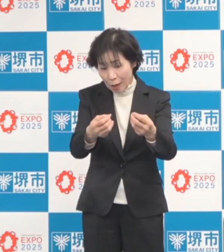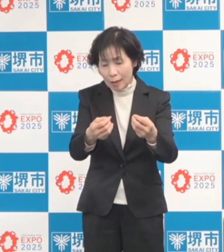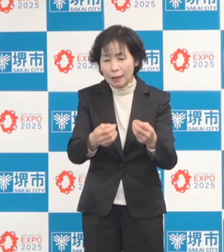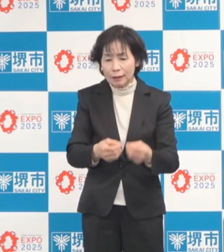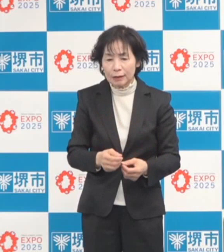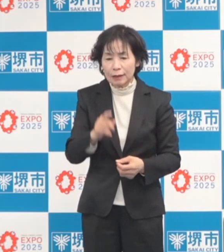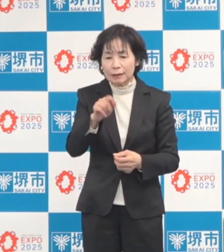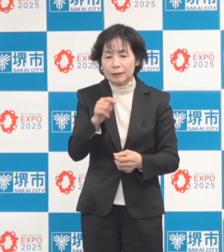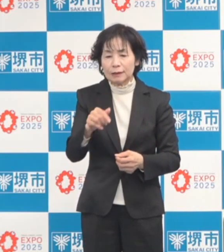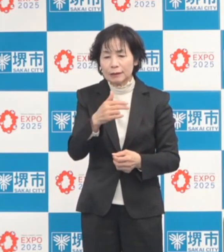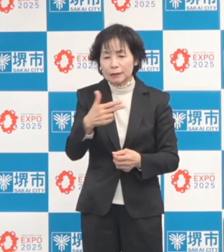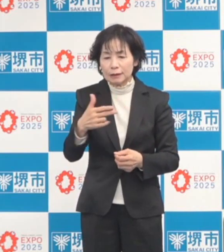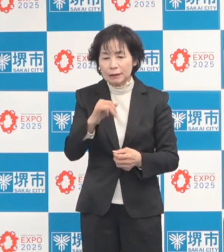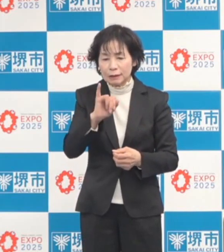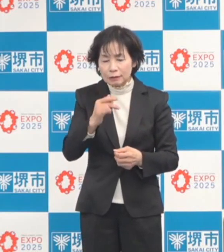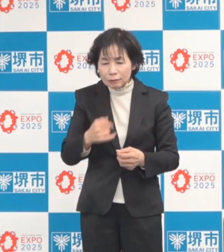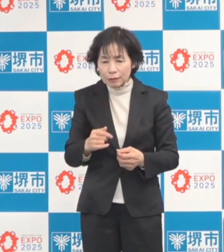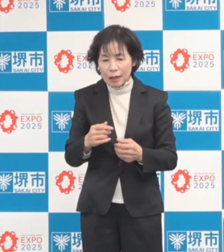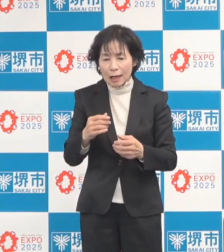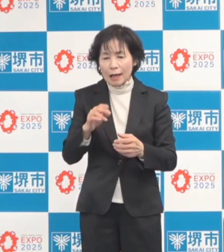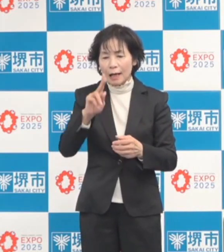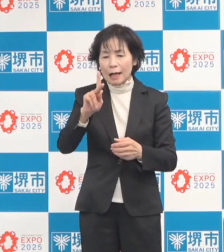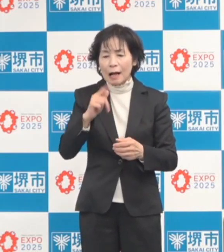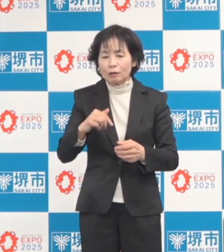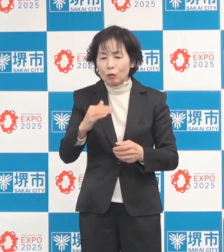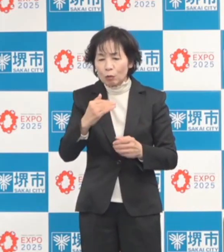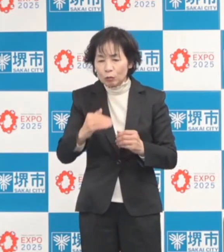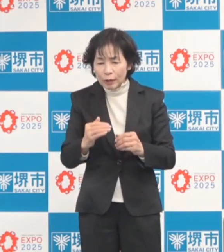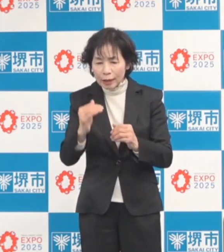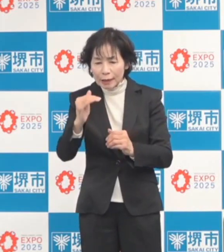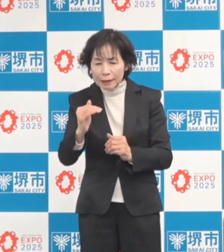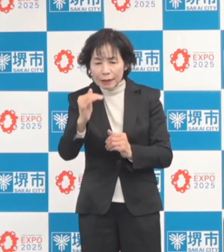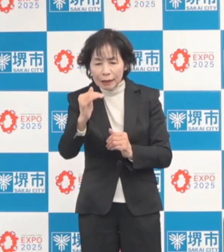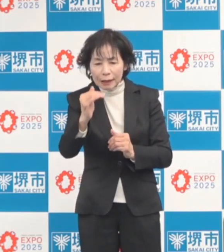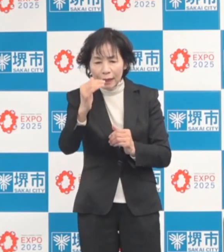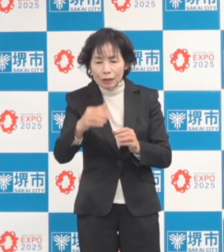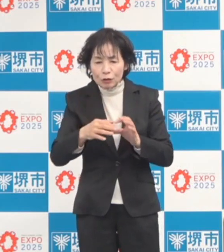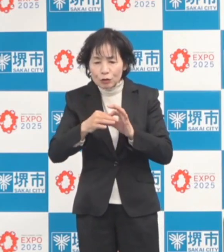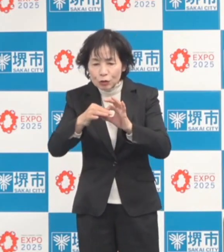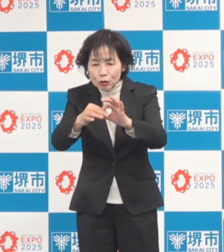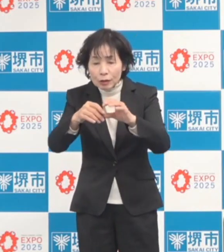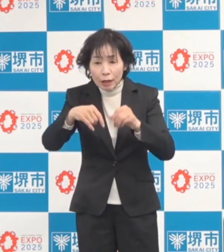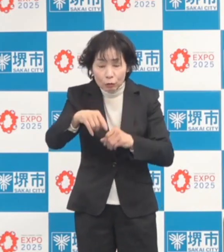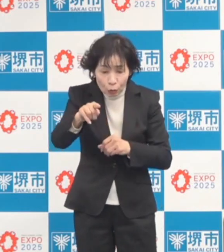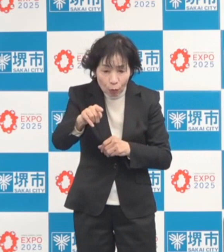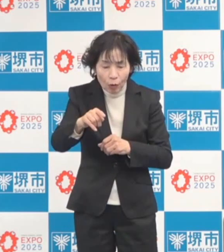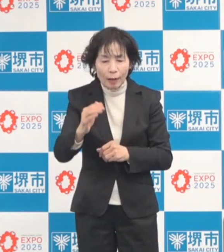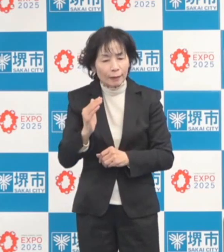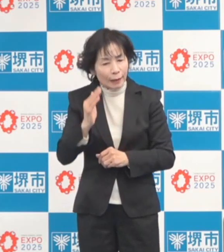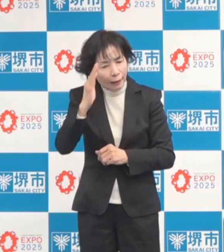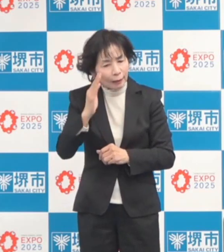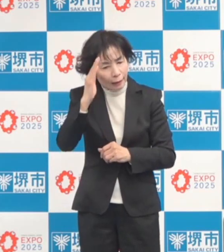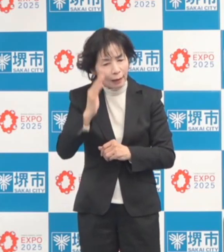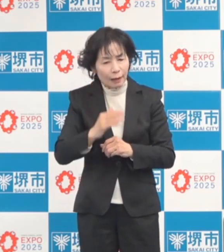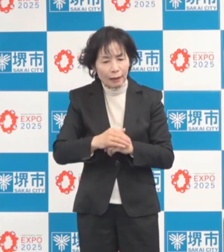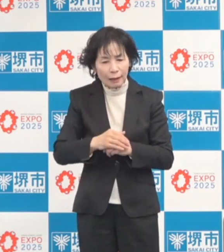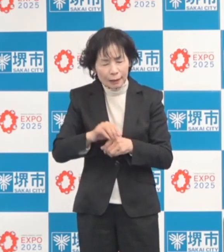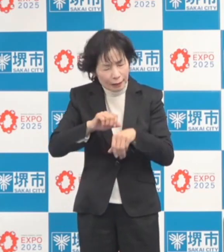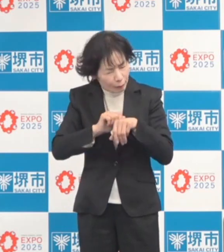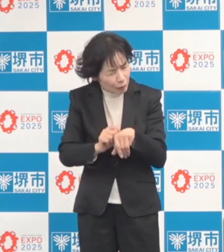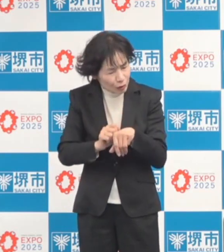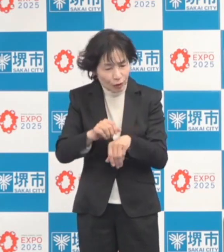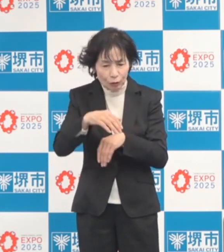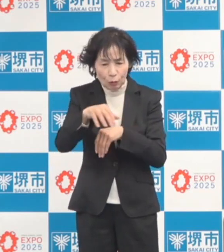人事勧告等で引き上げが続いていくような状況っていうことが続くと、なかなかこう財政運営的に厳しい部分